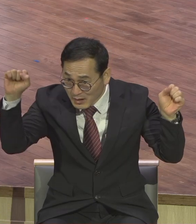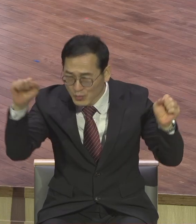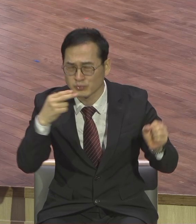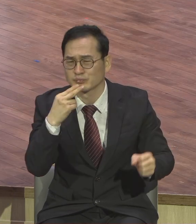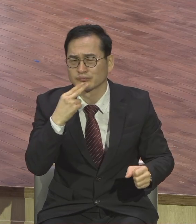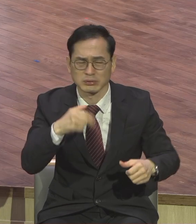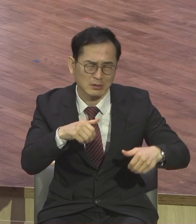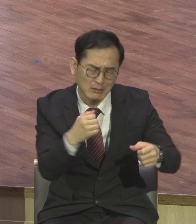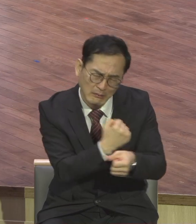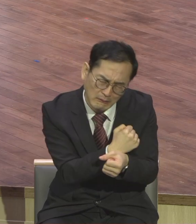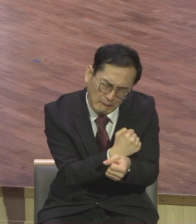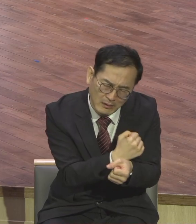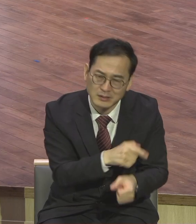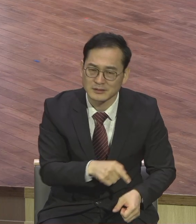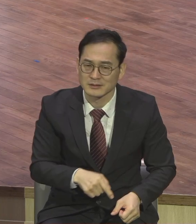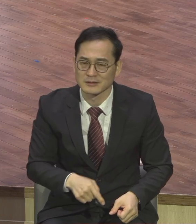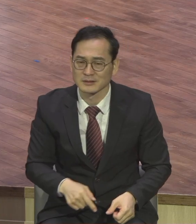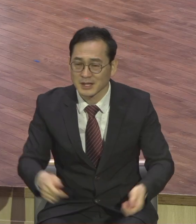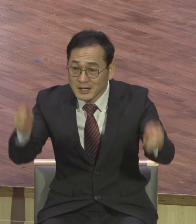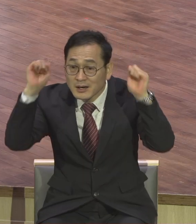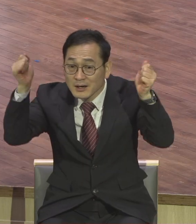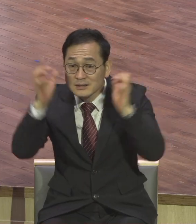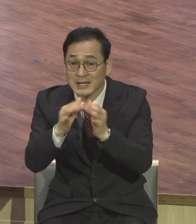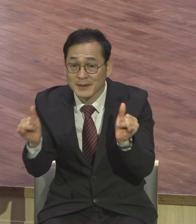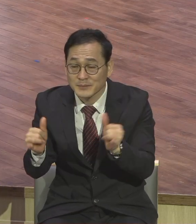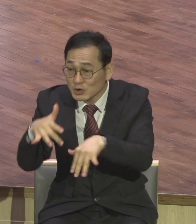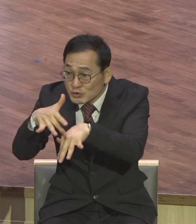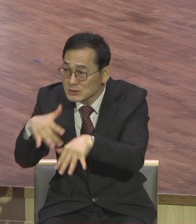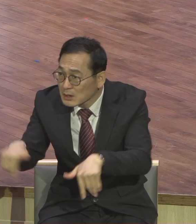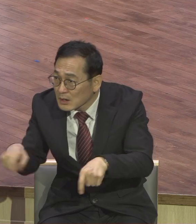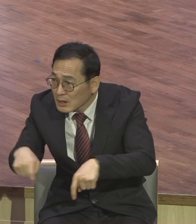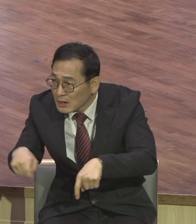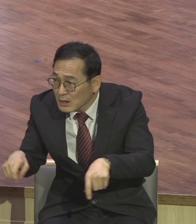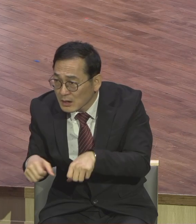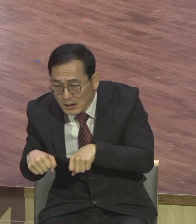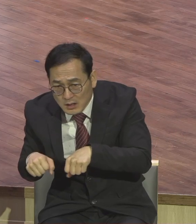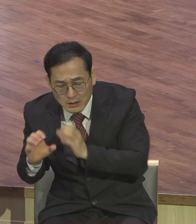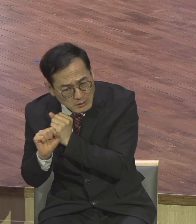모든 무속인들은 귀신 앞에 잡혀서 벌벌 떨고 있습니다.